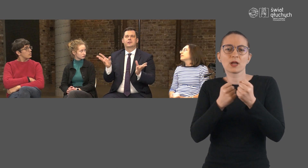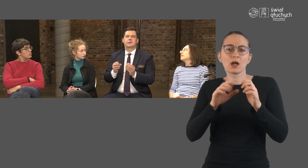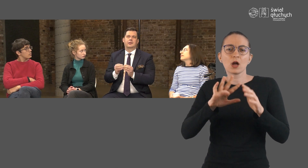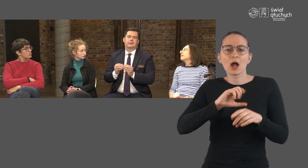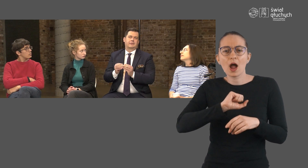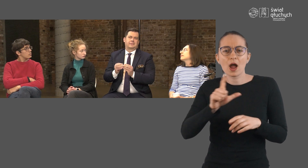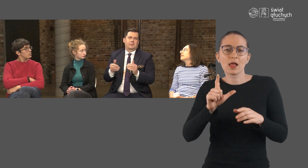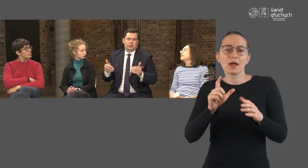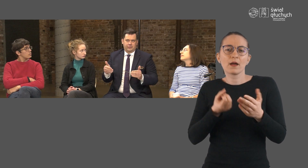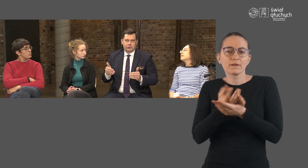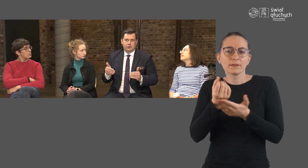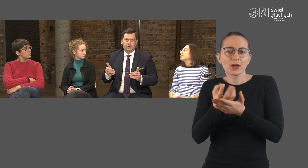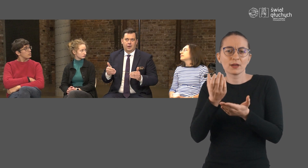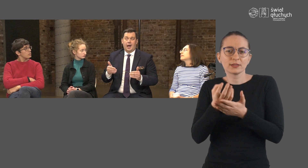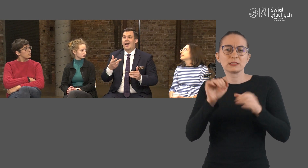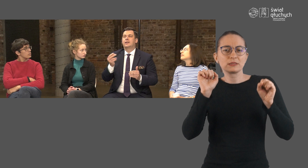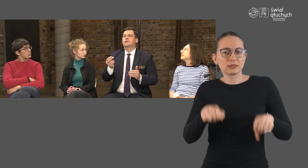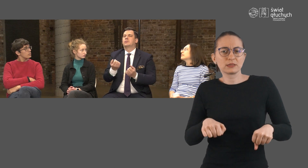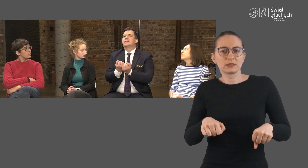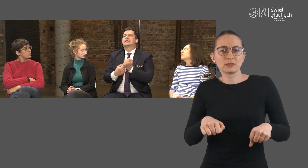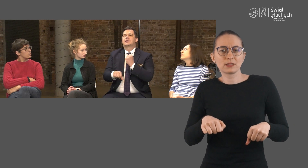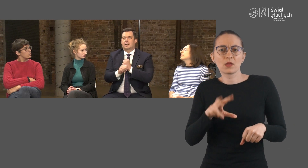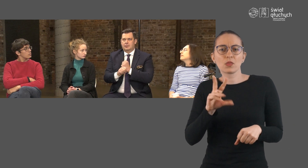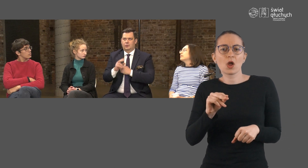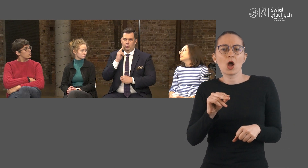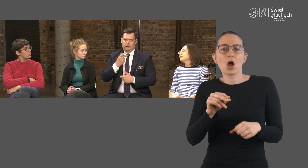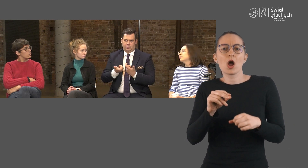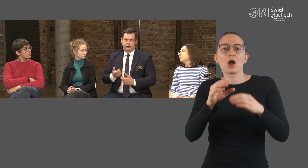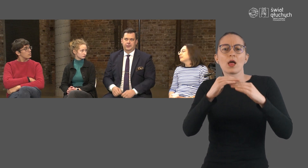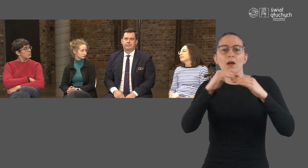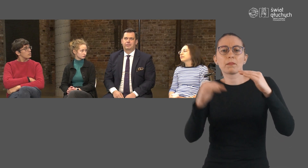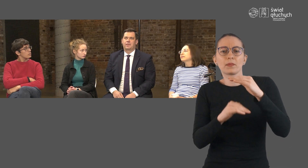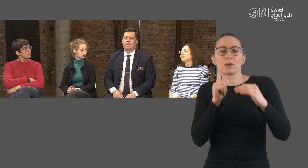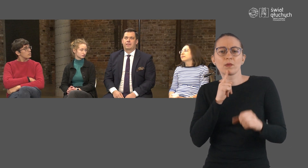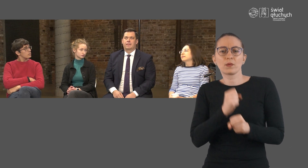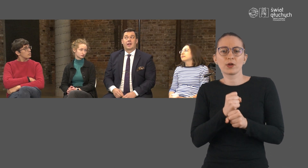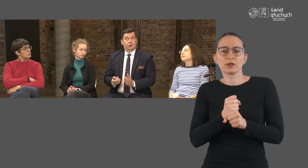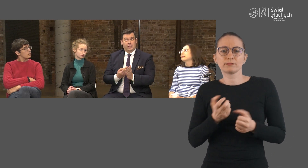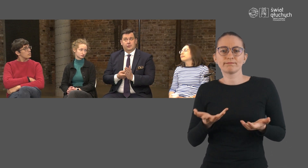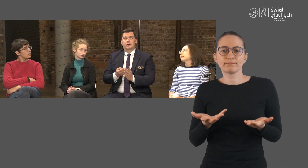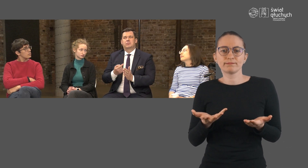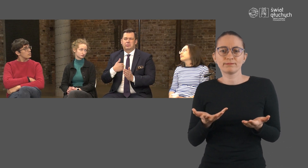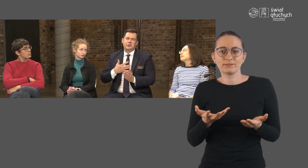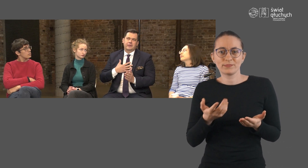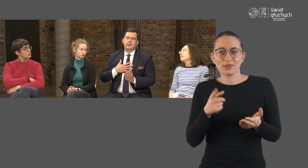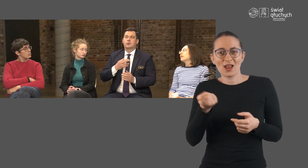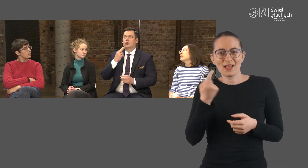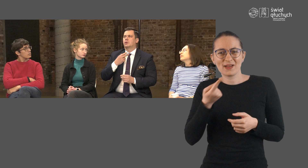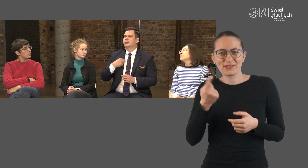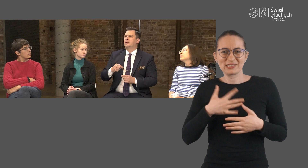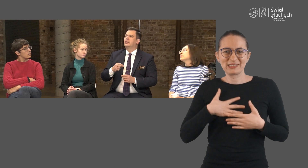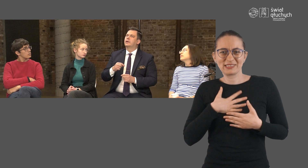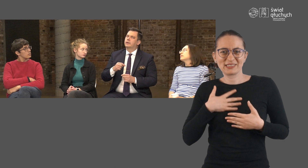mieli wszystkie możliwości, ale nie, żeby za głuchych robić, nie? Często mi się wydaje,